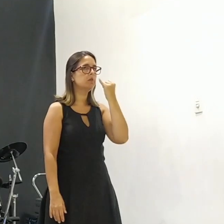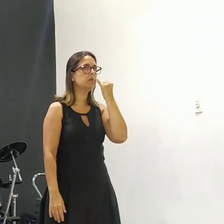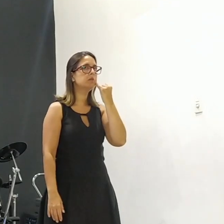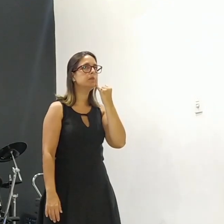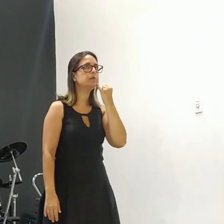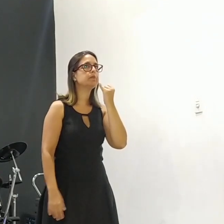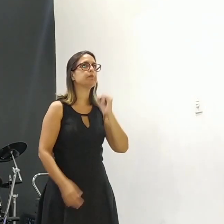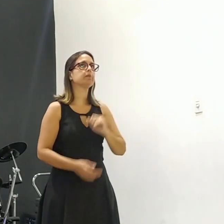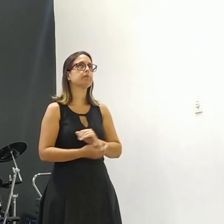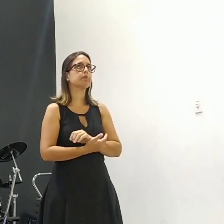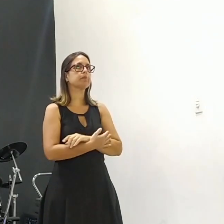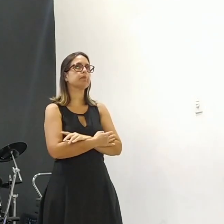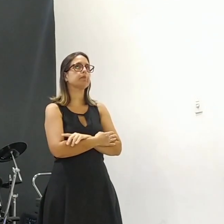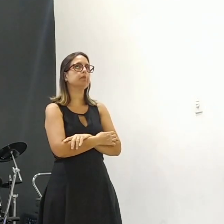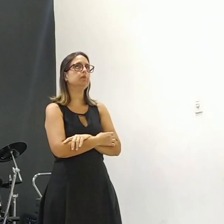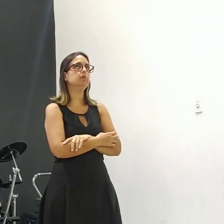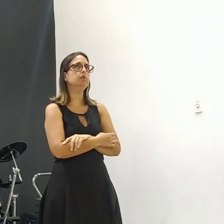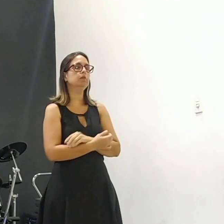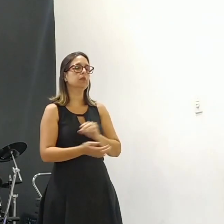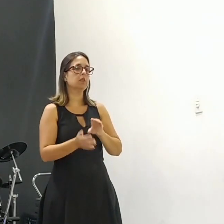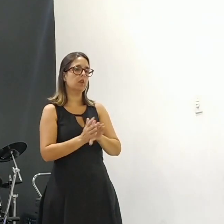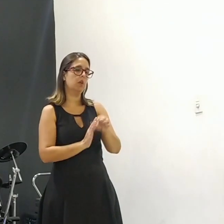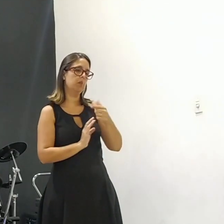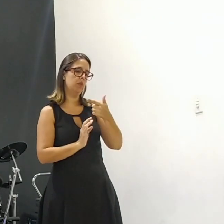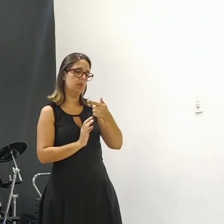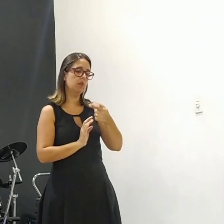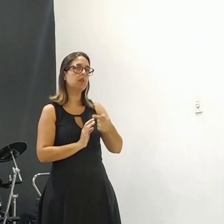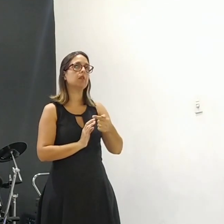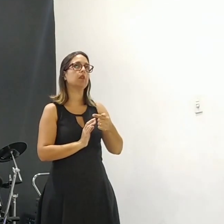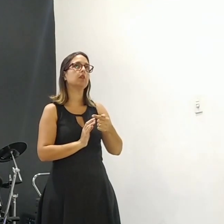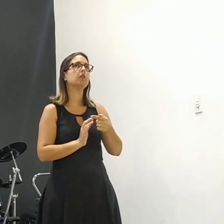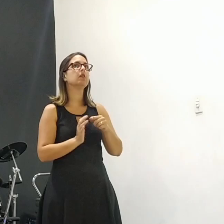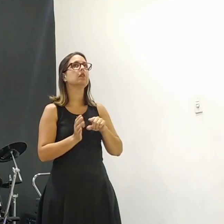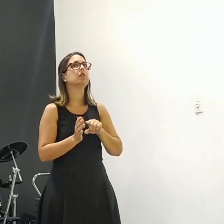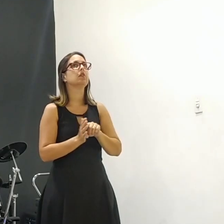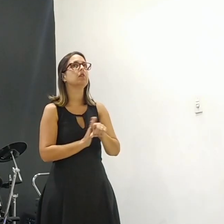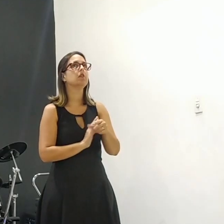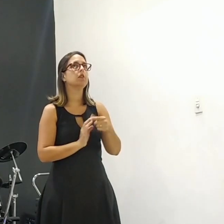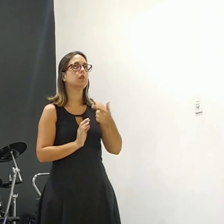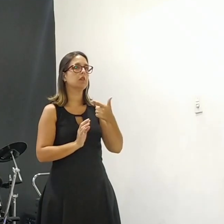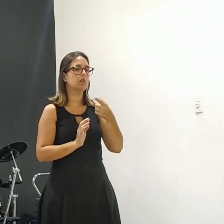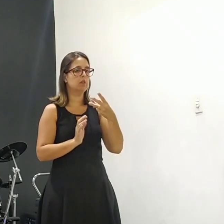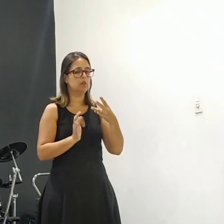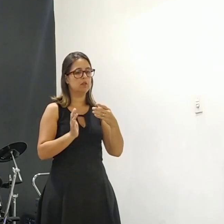Vai dizer assim, 17, de 13 a 14.